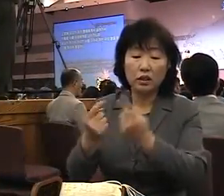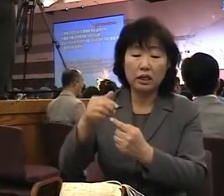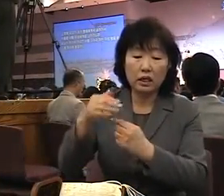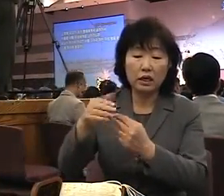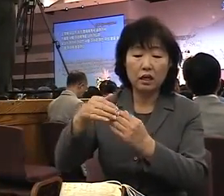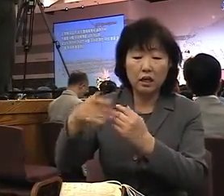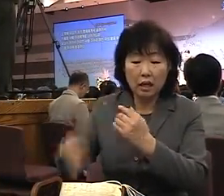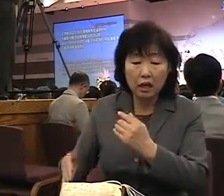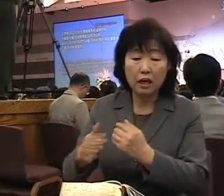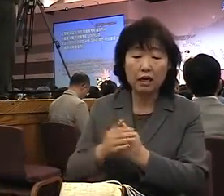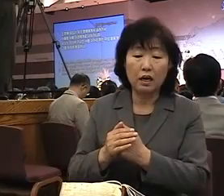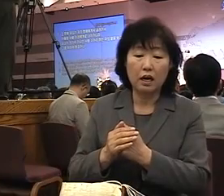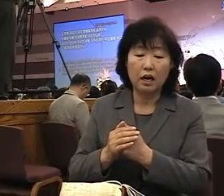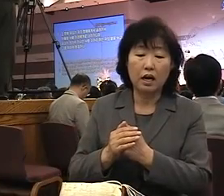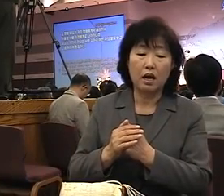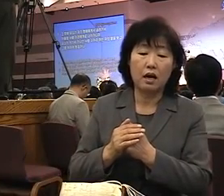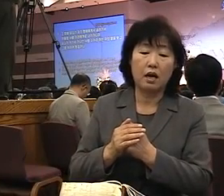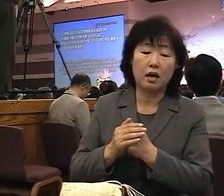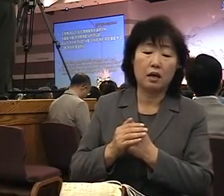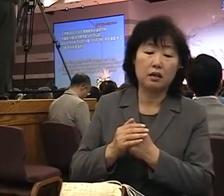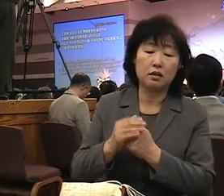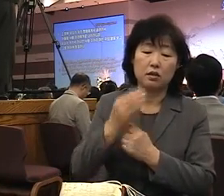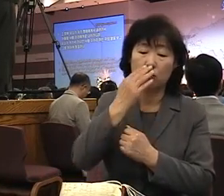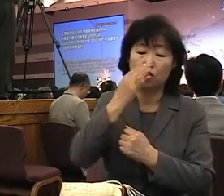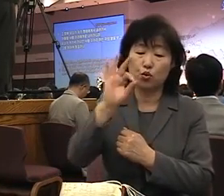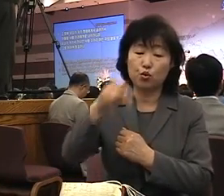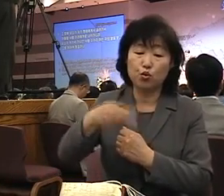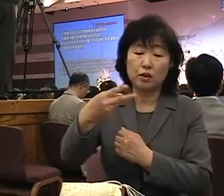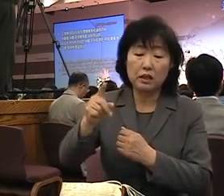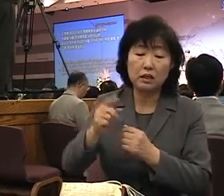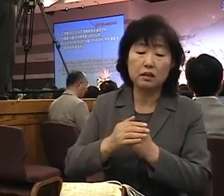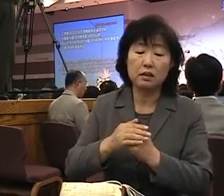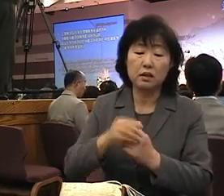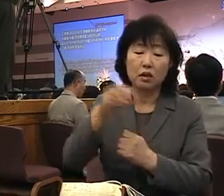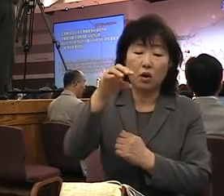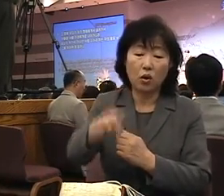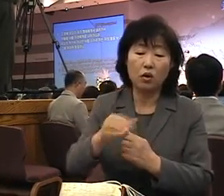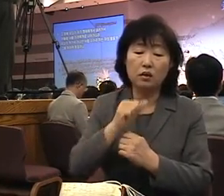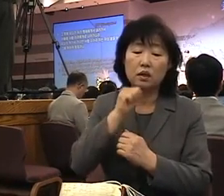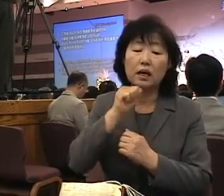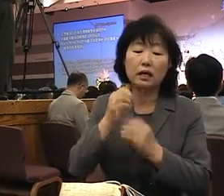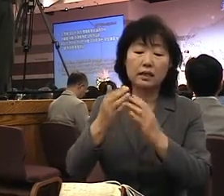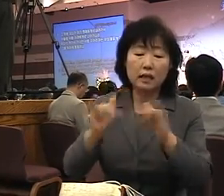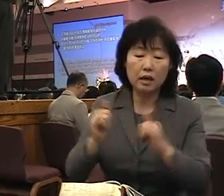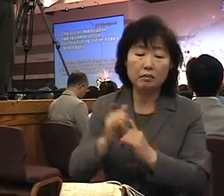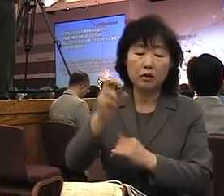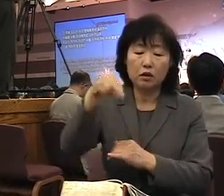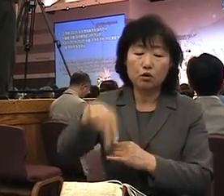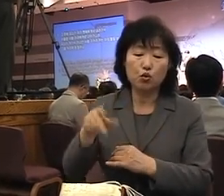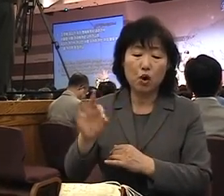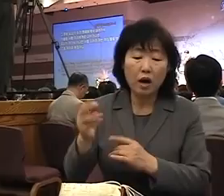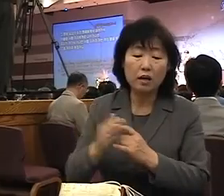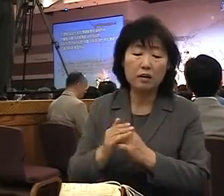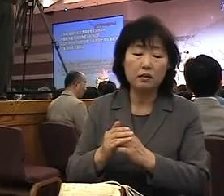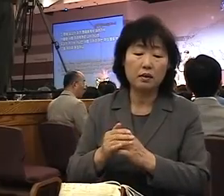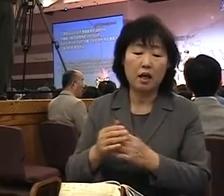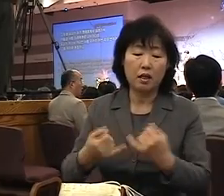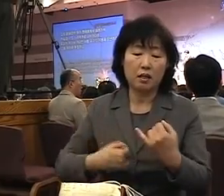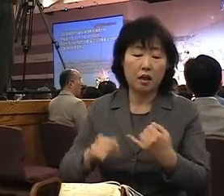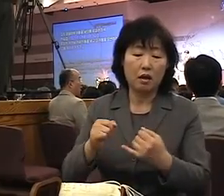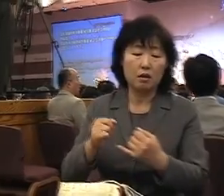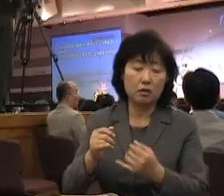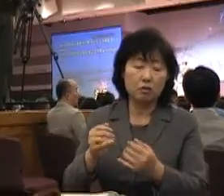아둘람 사람 히라에게로 나아가니라. 유다가 거기서 강한 사람 수아라는 자의 딸을 보고 그를 취하여